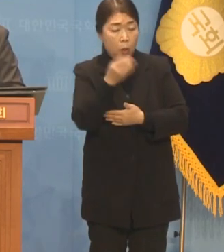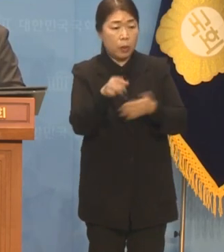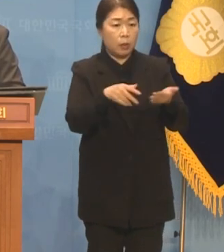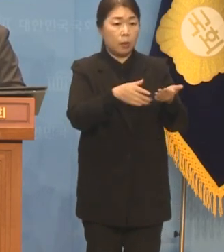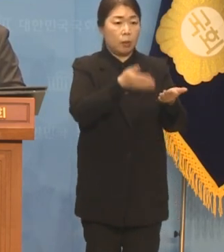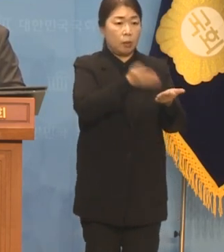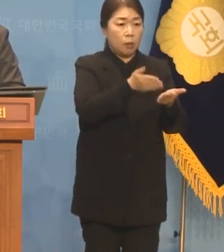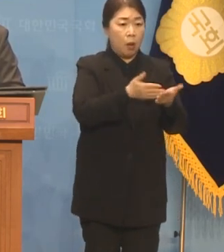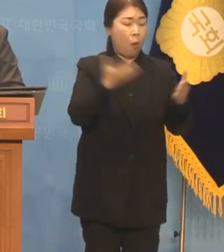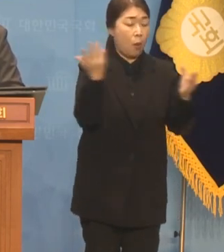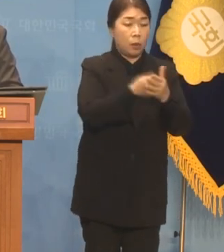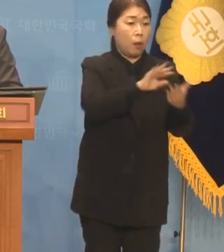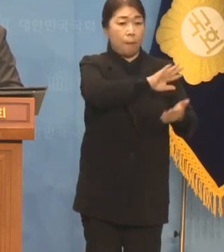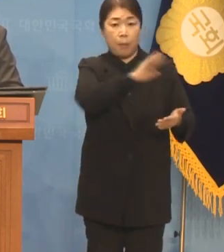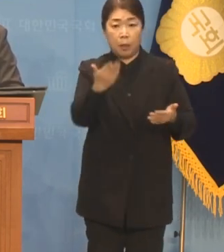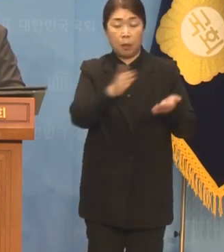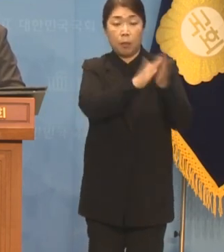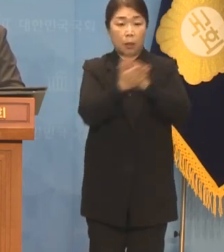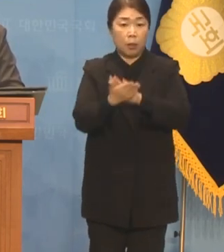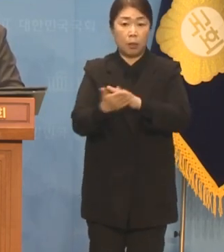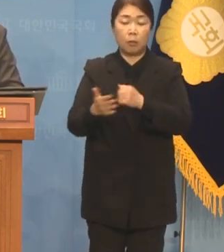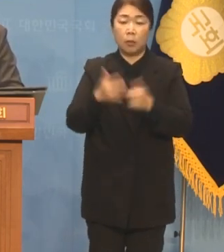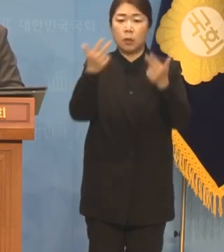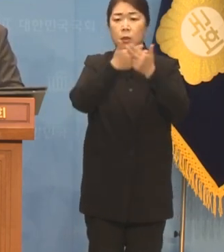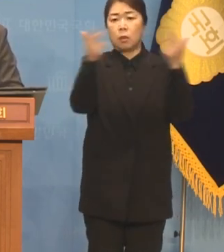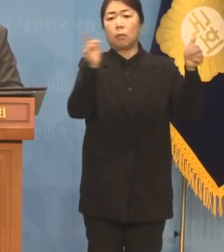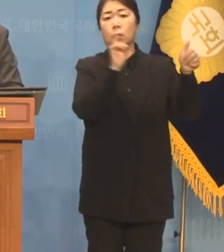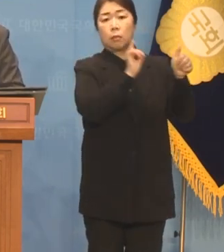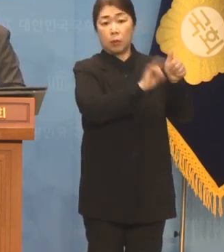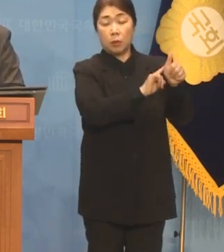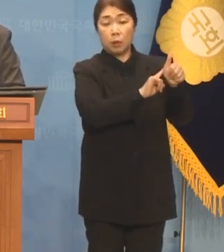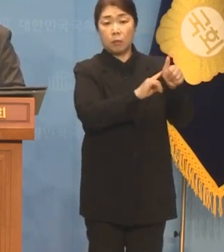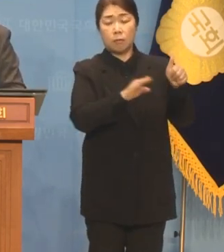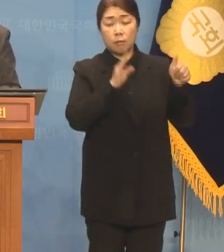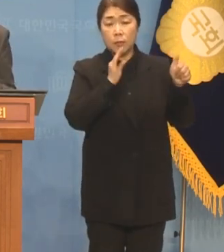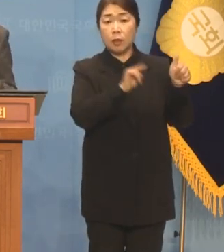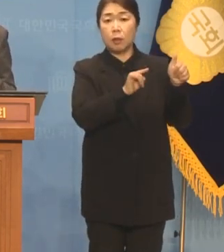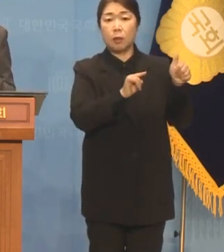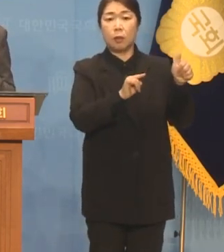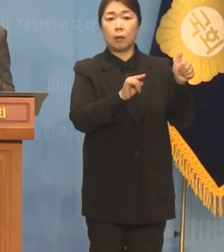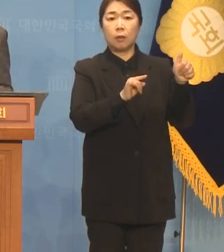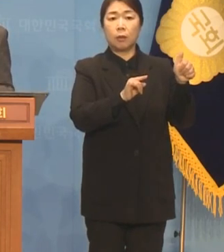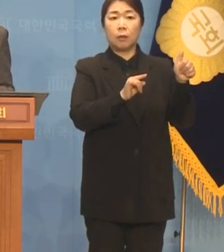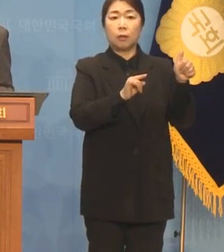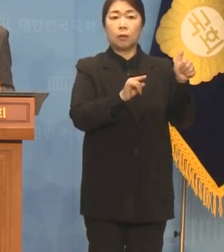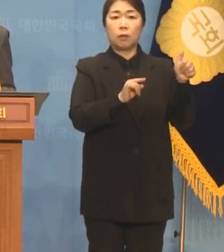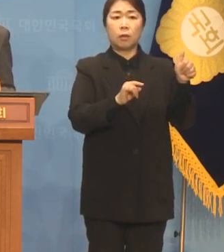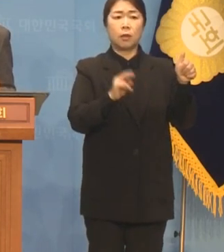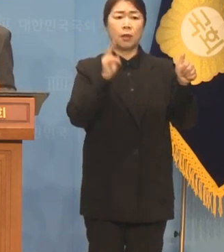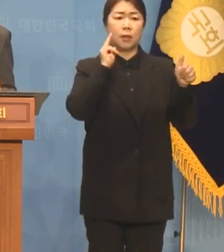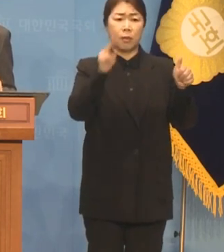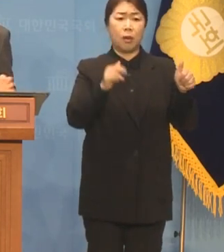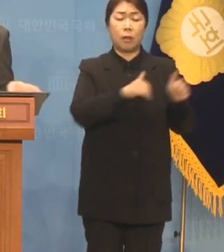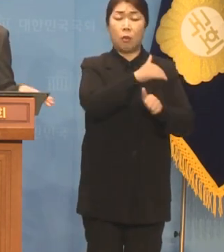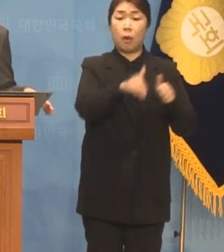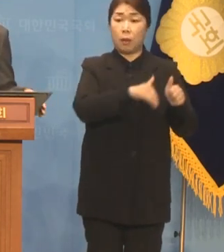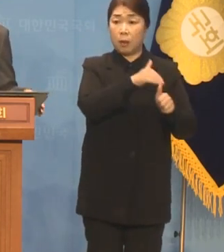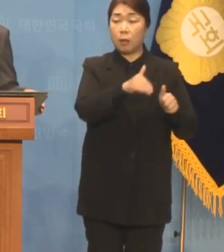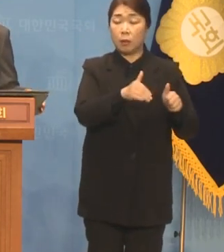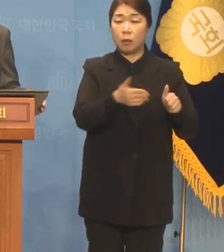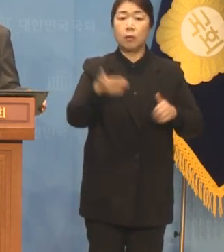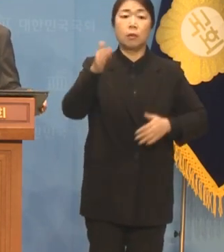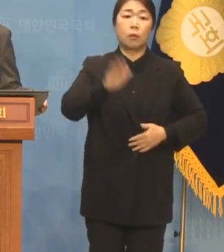논조가 완전히 전환이 되고 이재명 대표의 사실상의 이런 심각한 이런